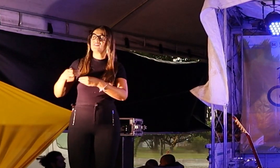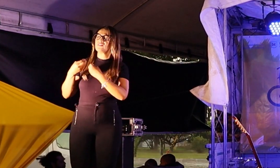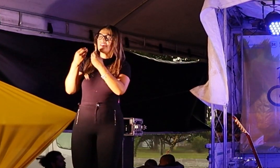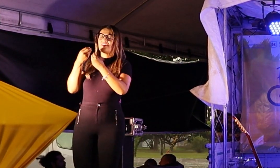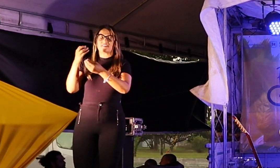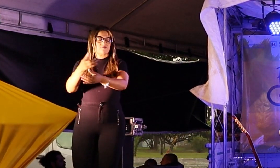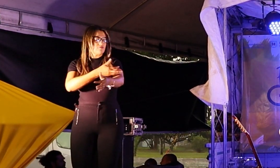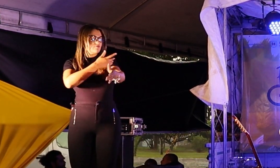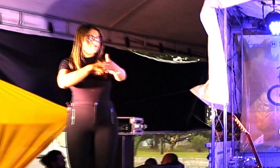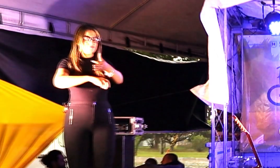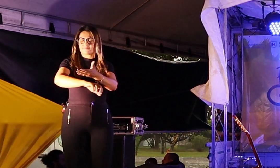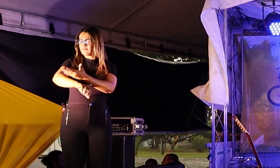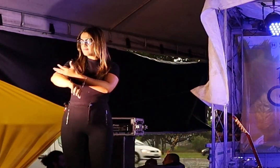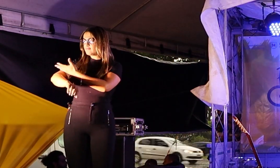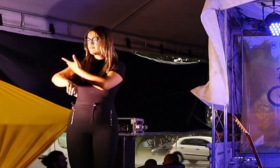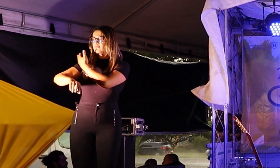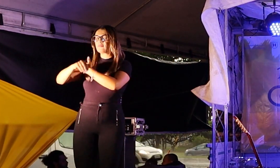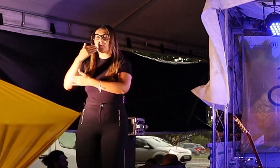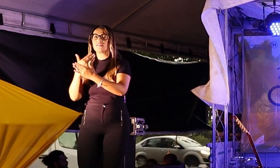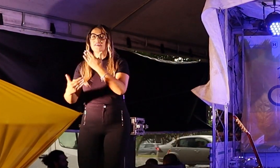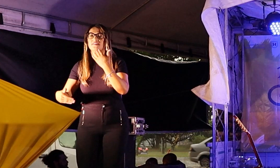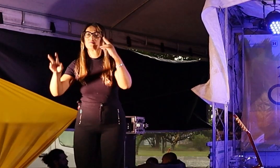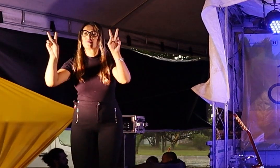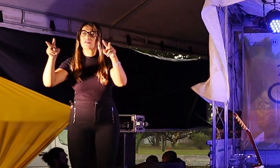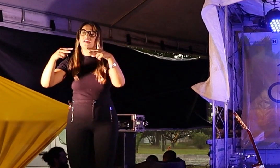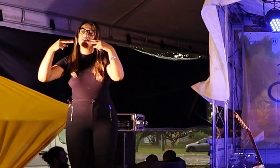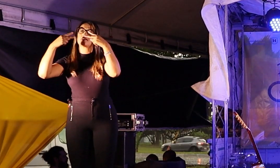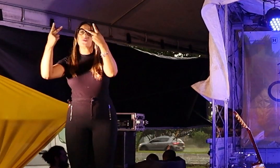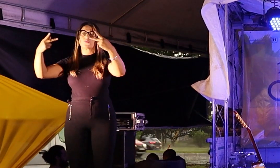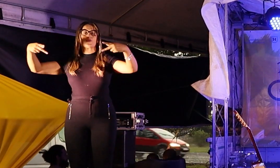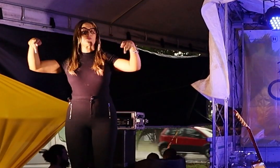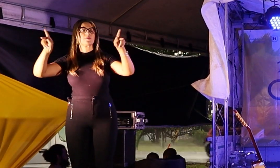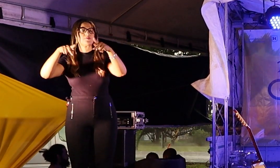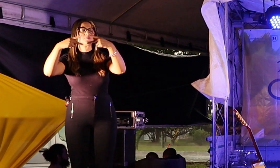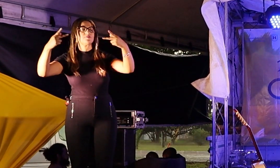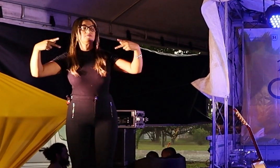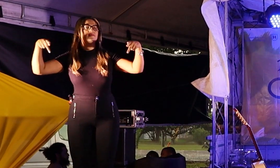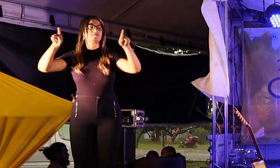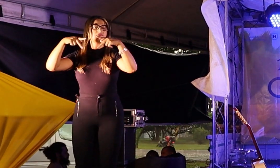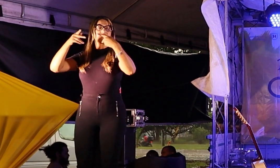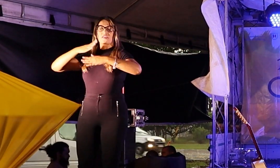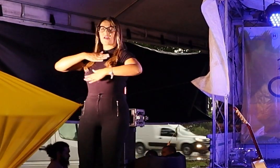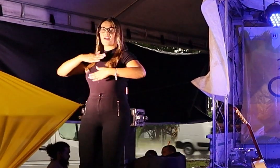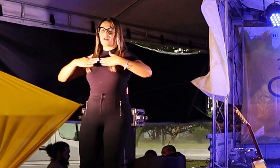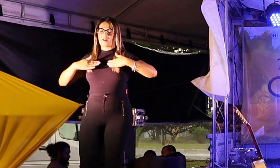sensação, das tetas jogadas ao vento, dos corpos